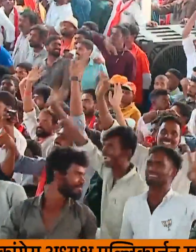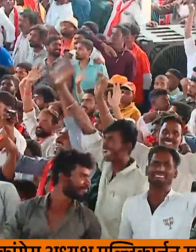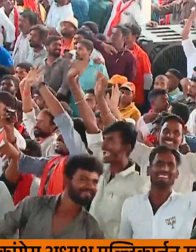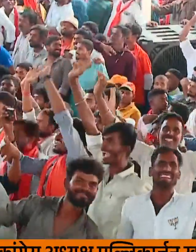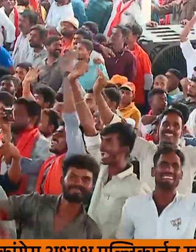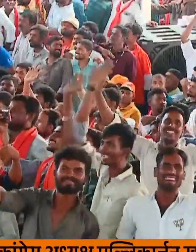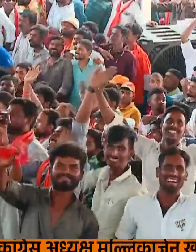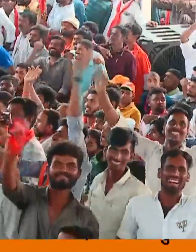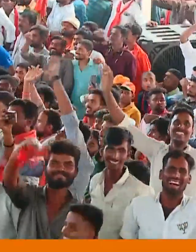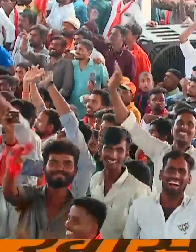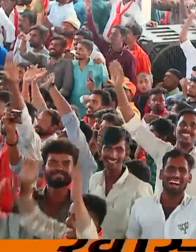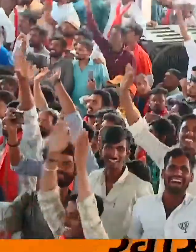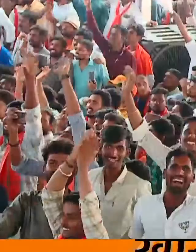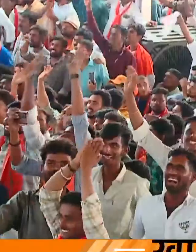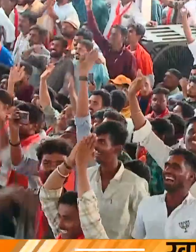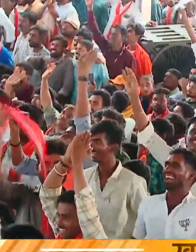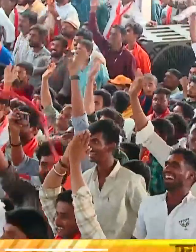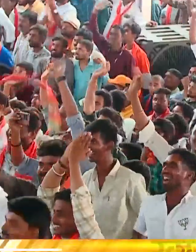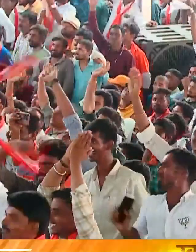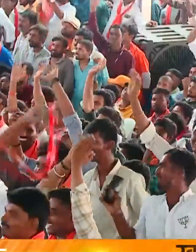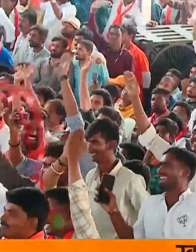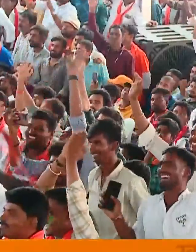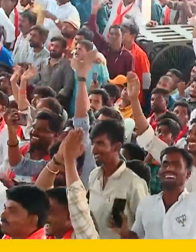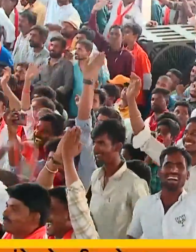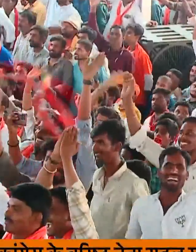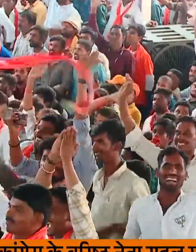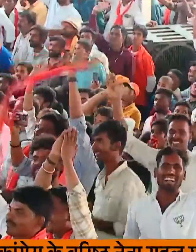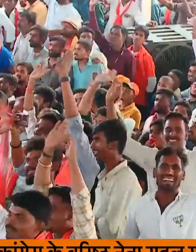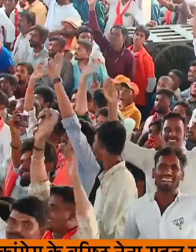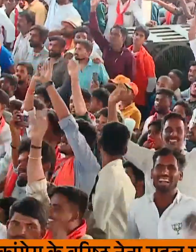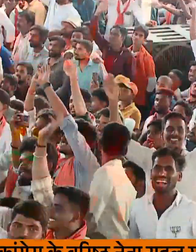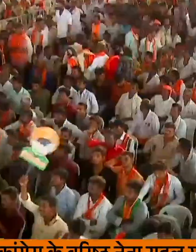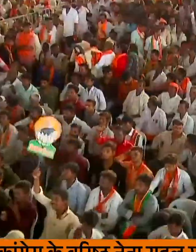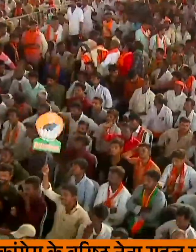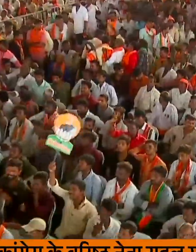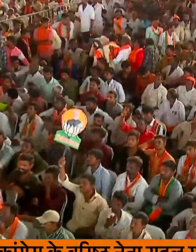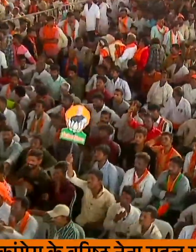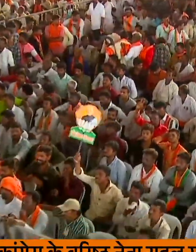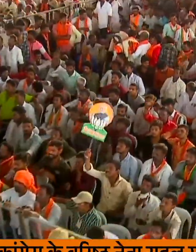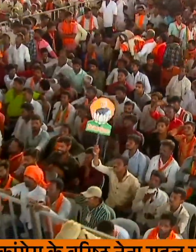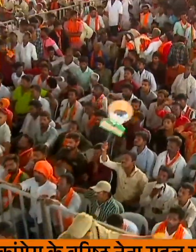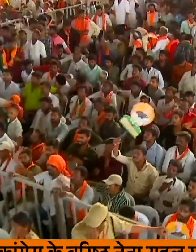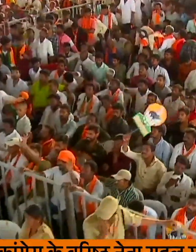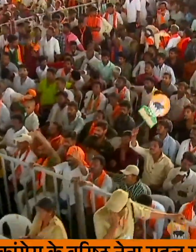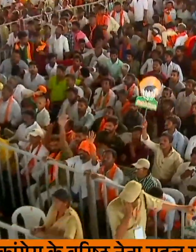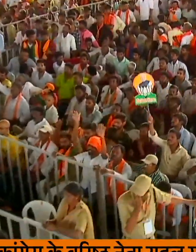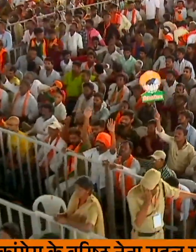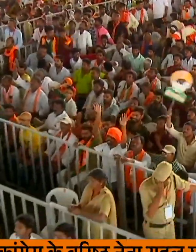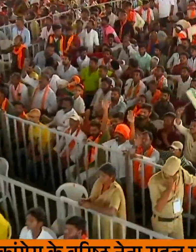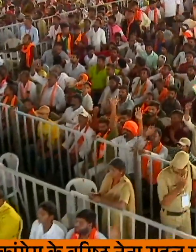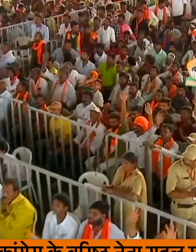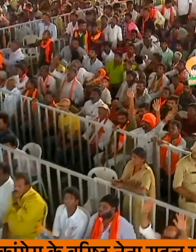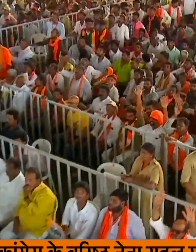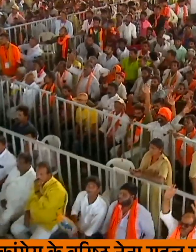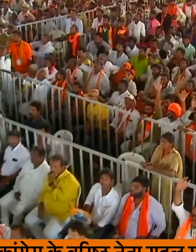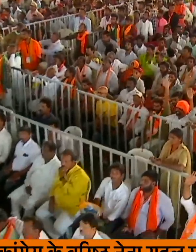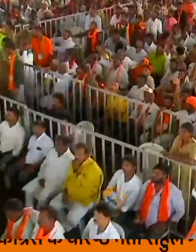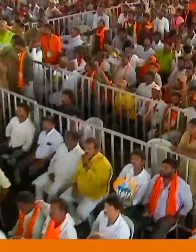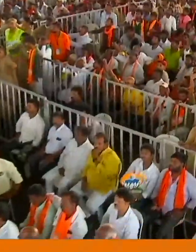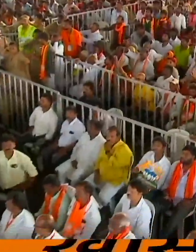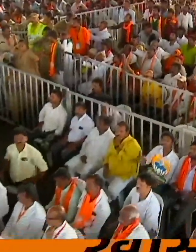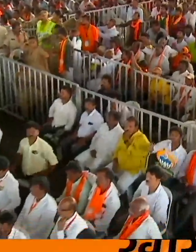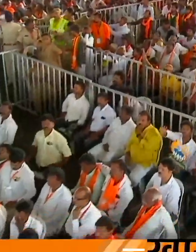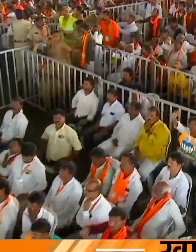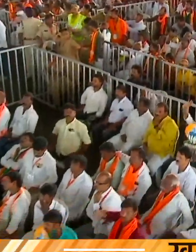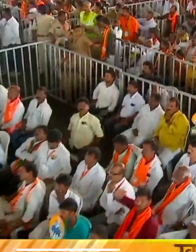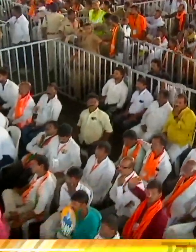బీజేపీని గెలిపించాలి. త్వరలో తెలంగాణలో పెద్ద ఎత్తున బీజేపీ అభ్యర్థులను గెలిపించి తెలంగాణను ఆదుకోవాల్సిందిగా మీతో